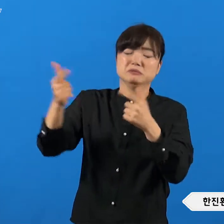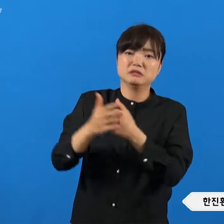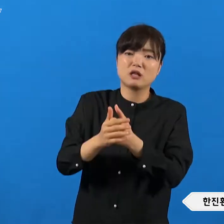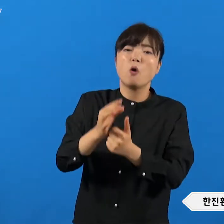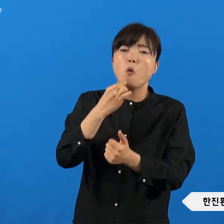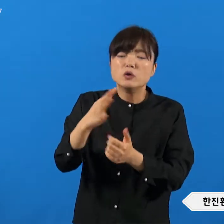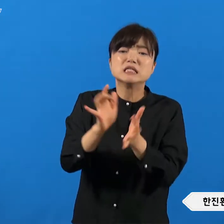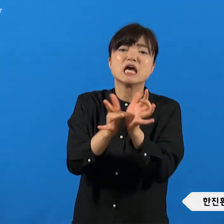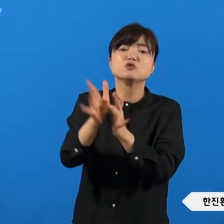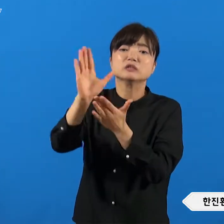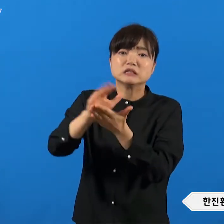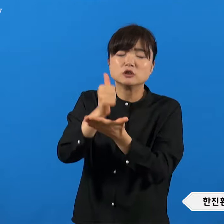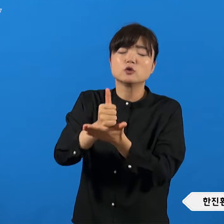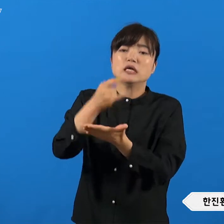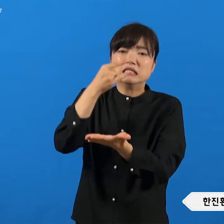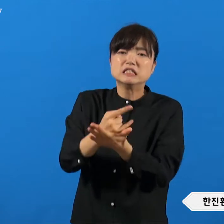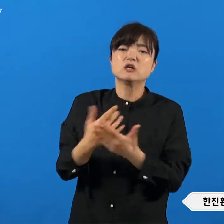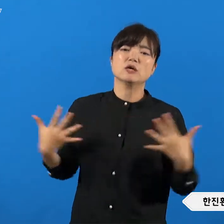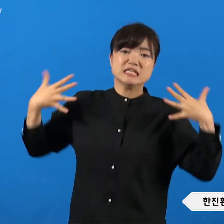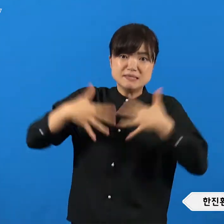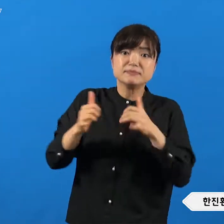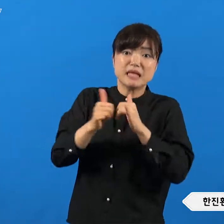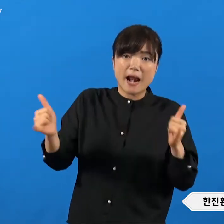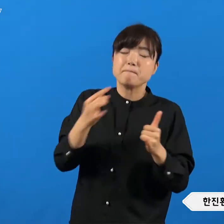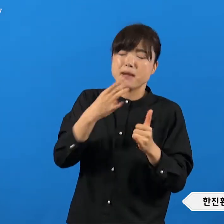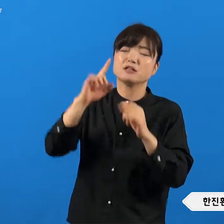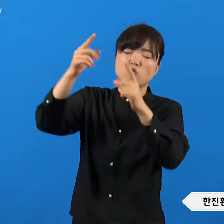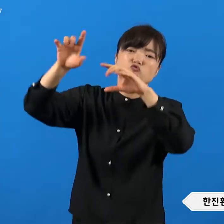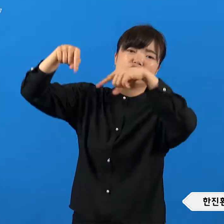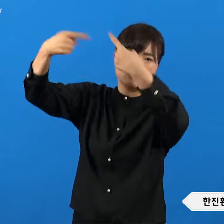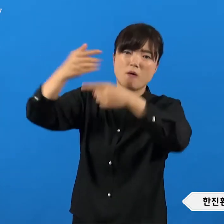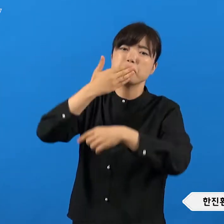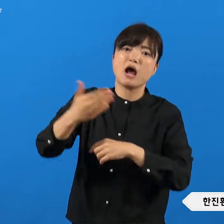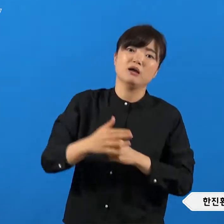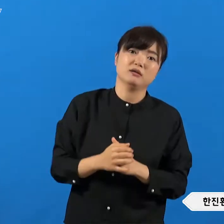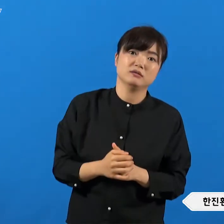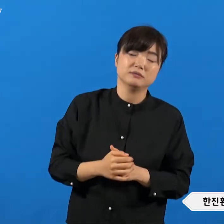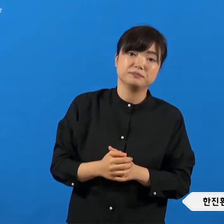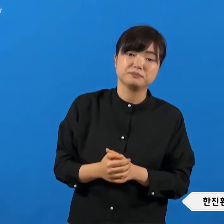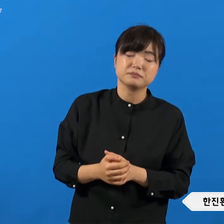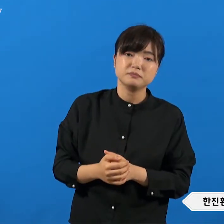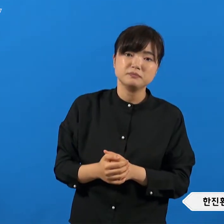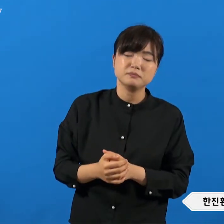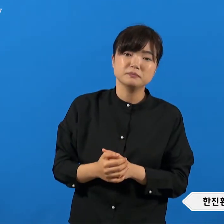예수님의 의로 옷 입은 사람만이 천국에 들어갈 수 있습니다.